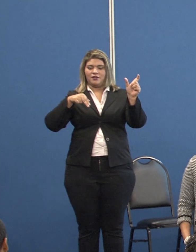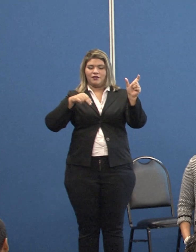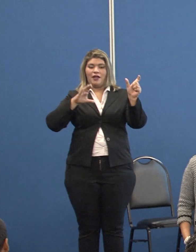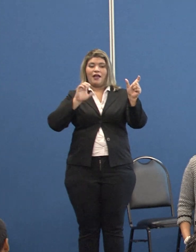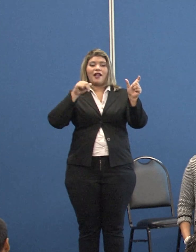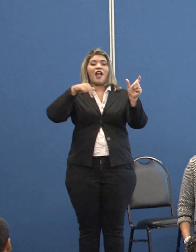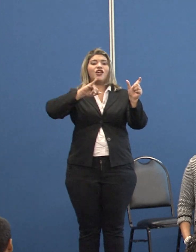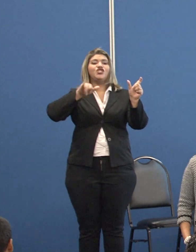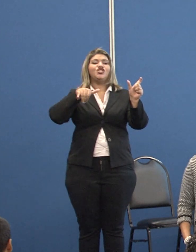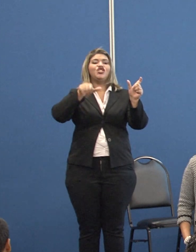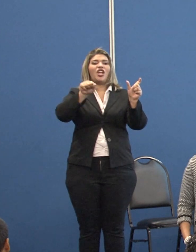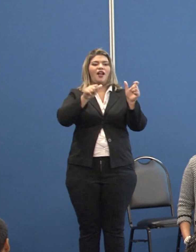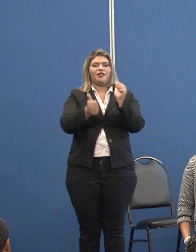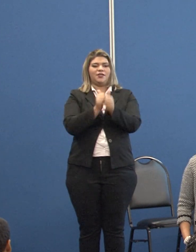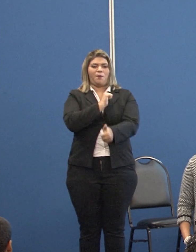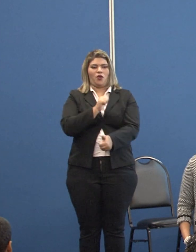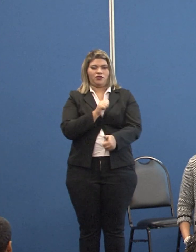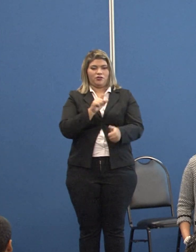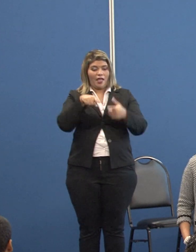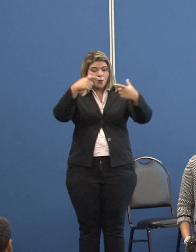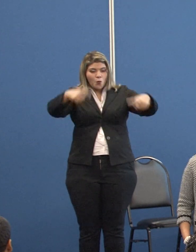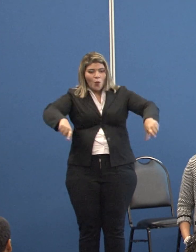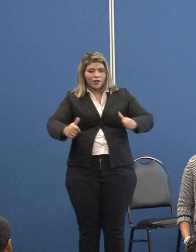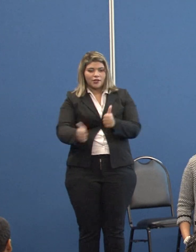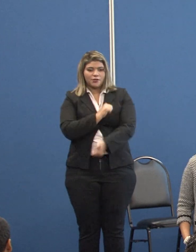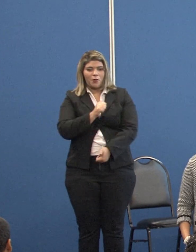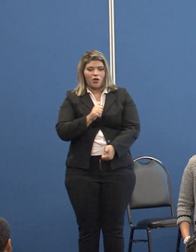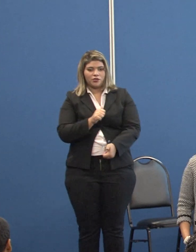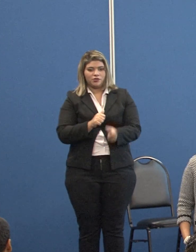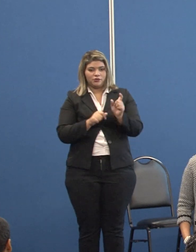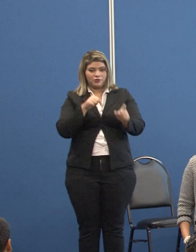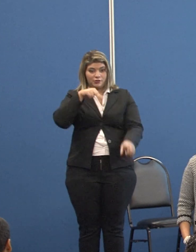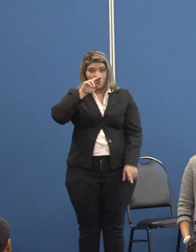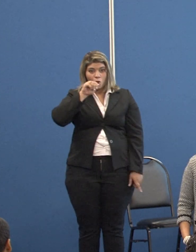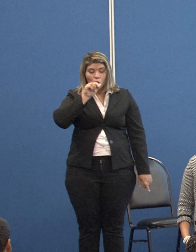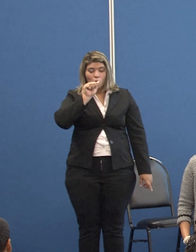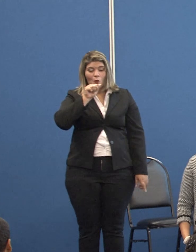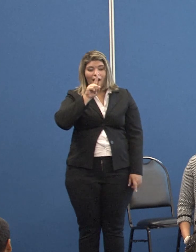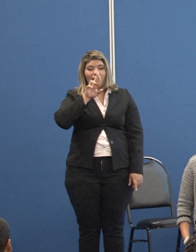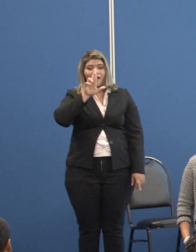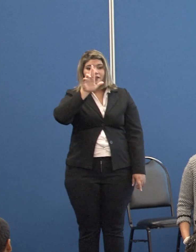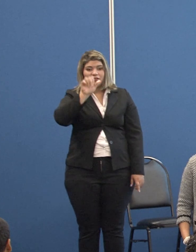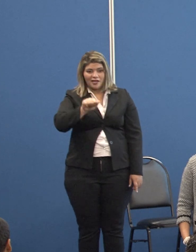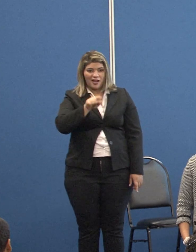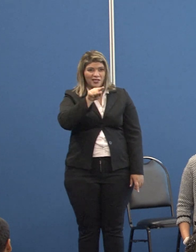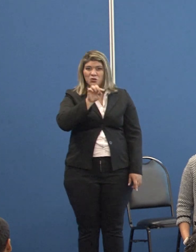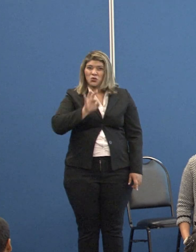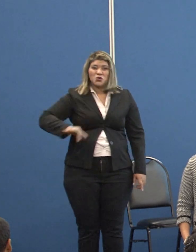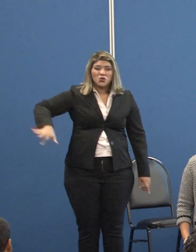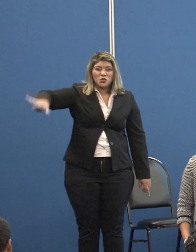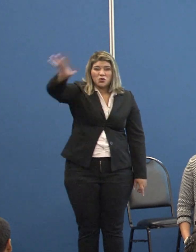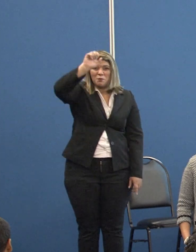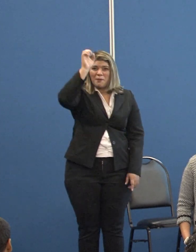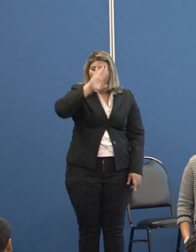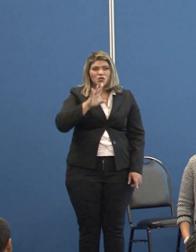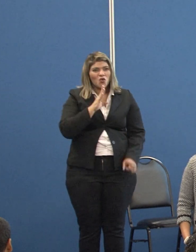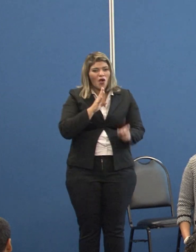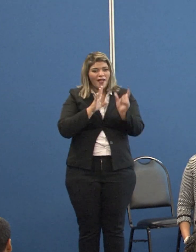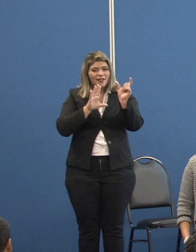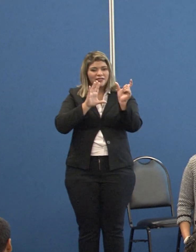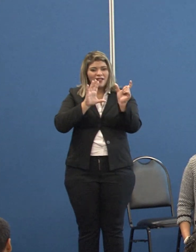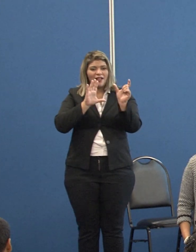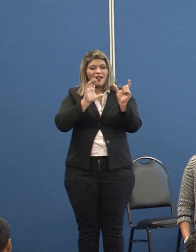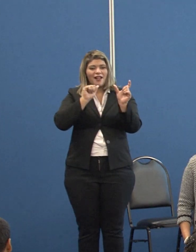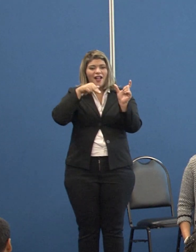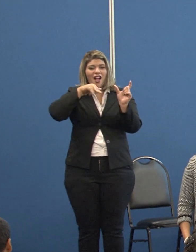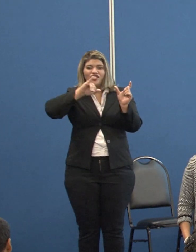ser uma palavra muito conhecida, talvez em um local, mas que não seja conhecida na realidade daquele aluno. Então, se eu vejo